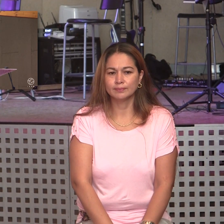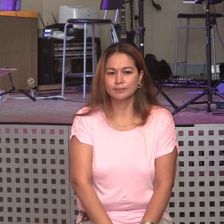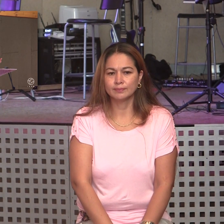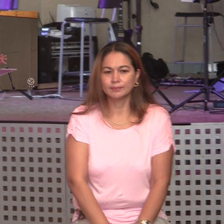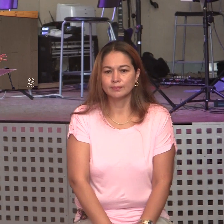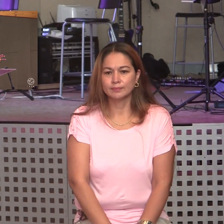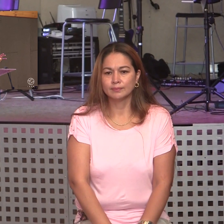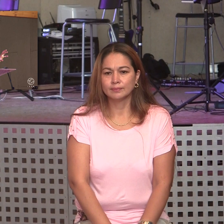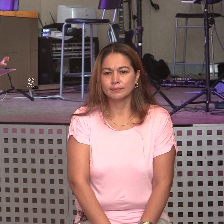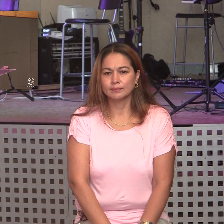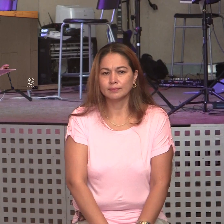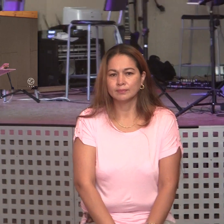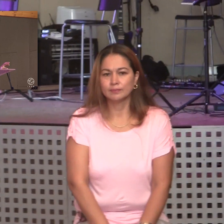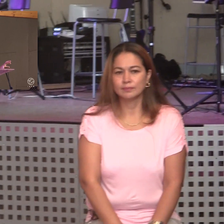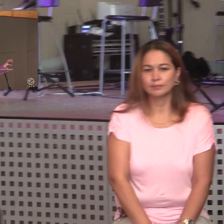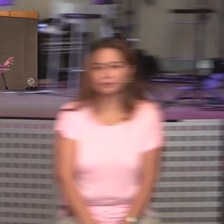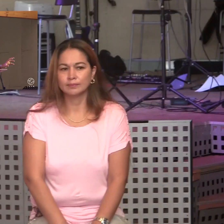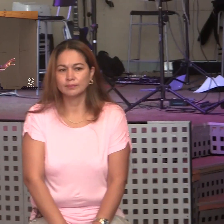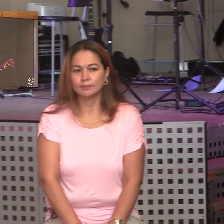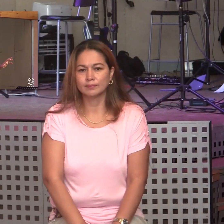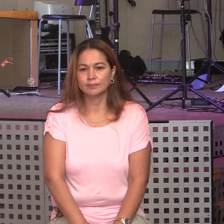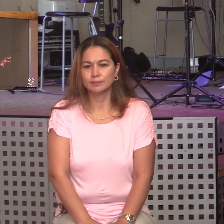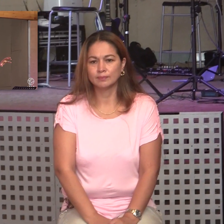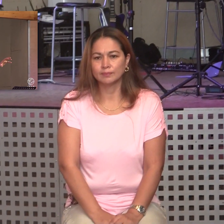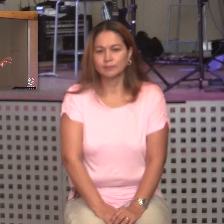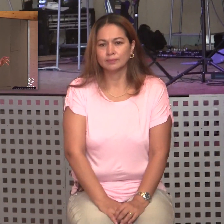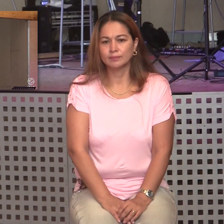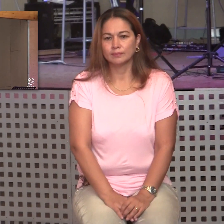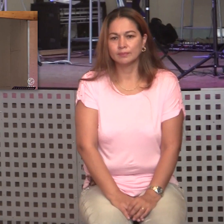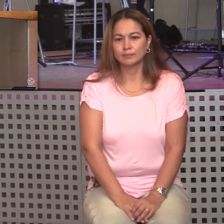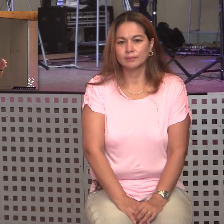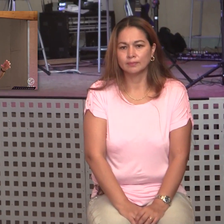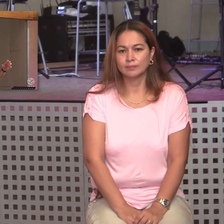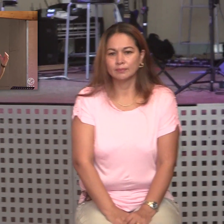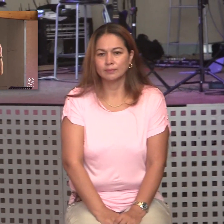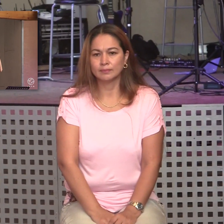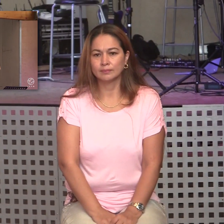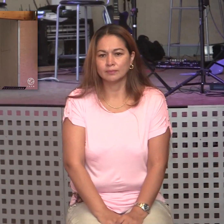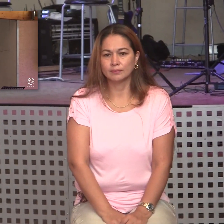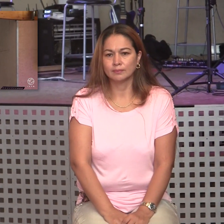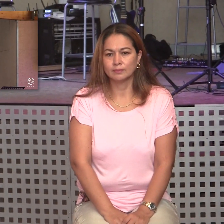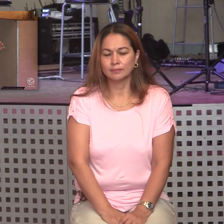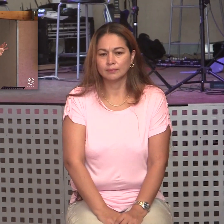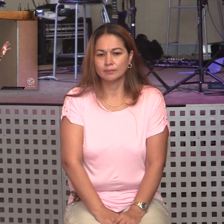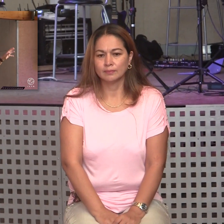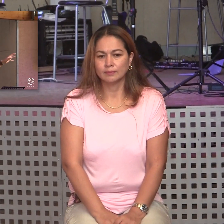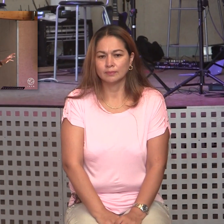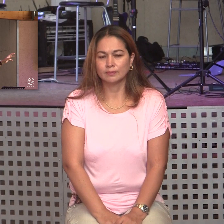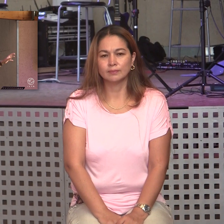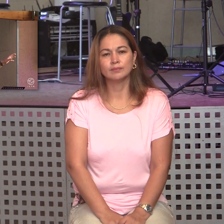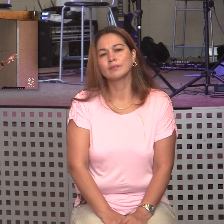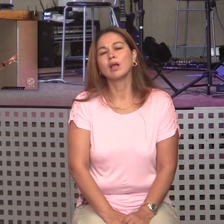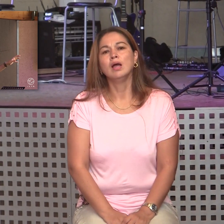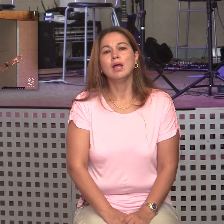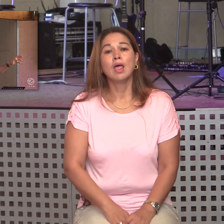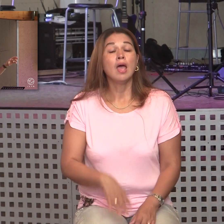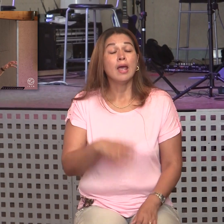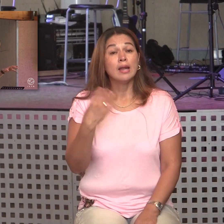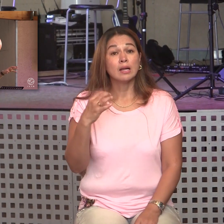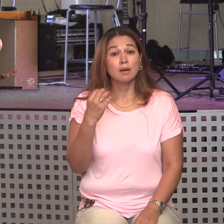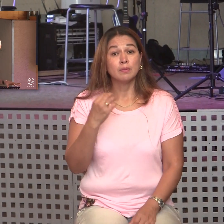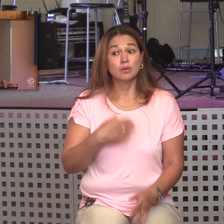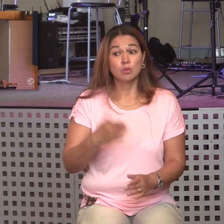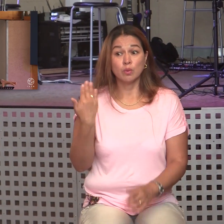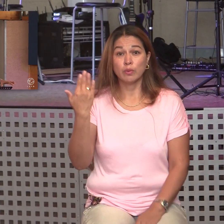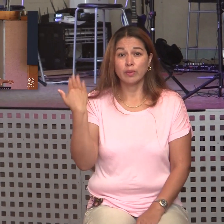Mira, tomemos el contexto. El contexto de esta situación viene del capítulo anterior,